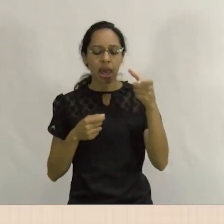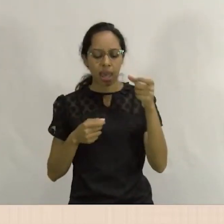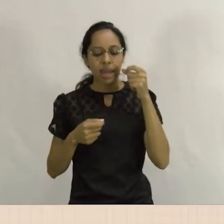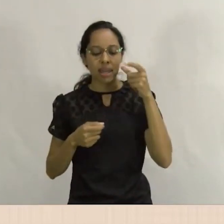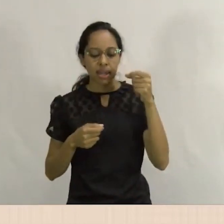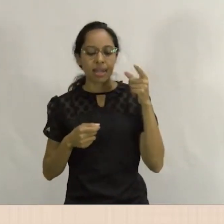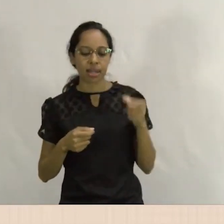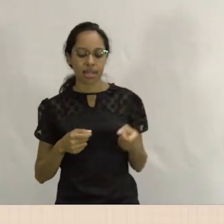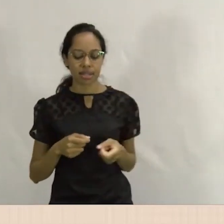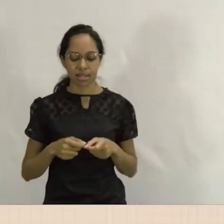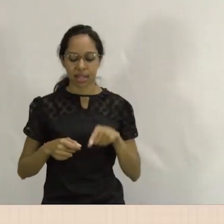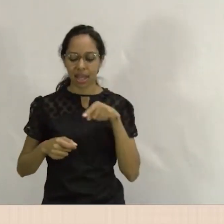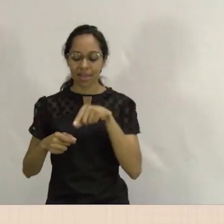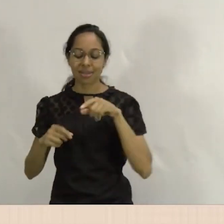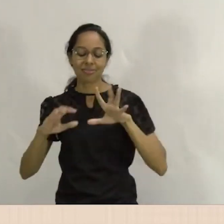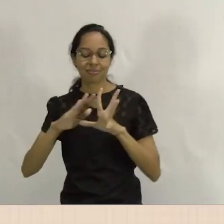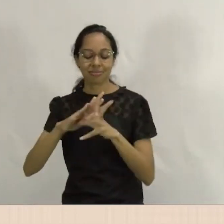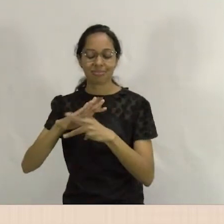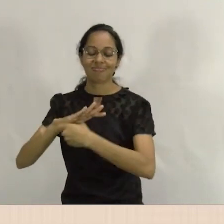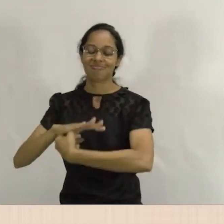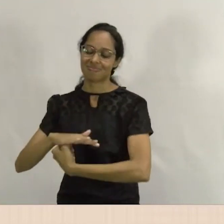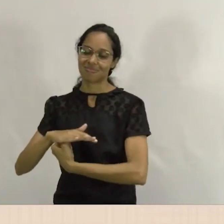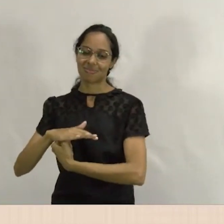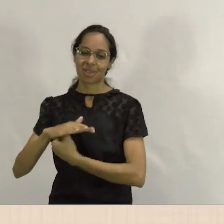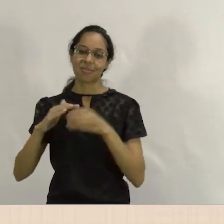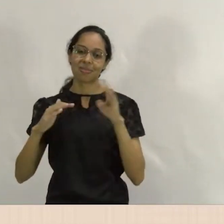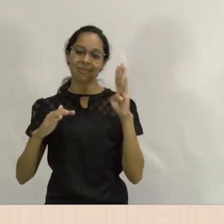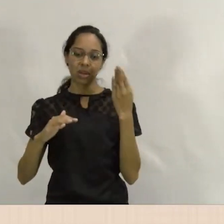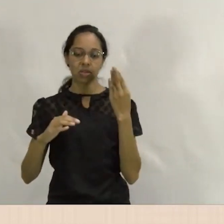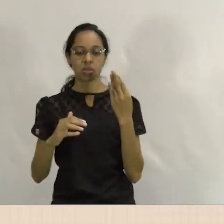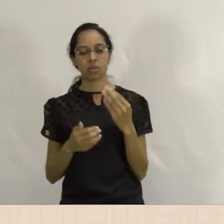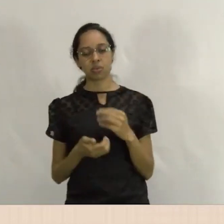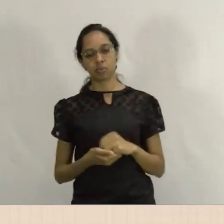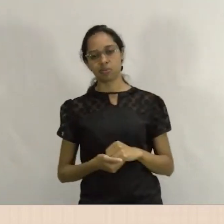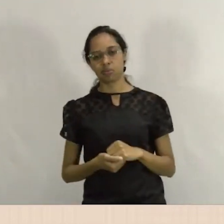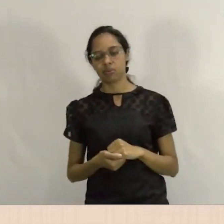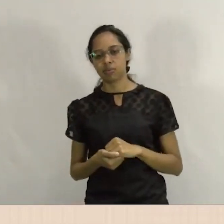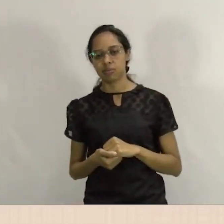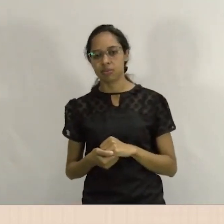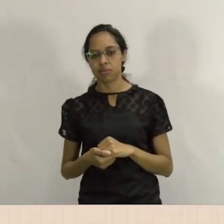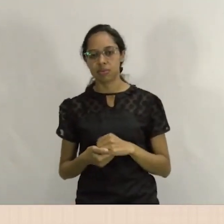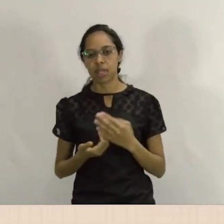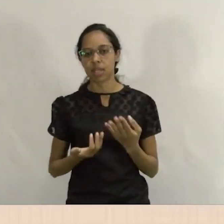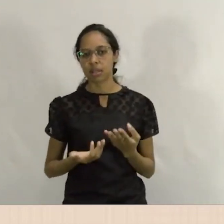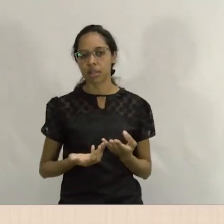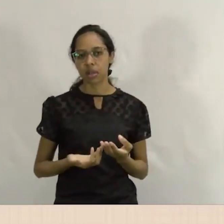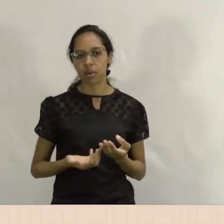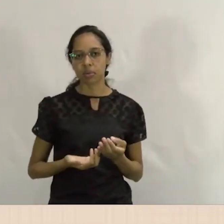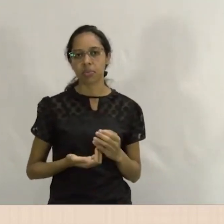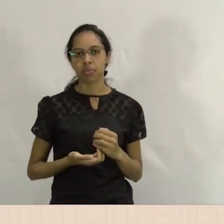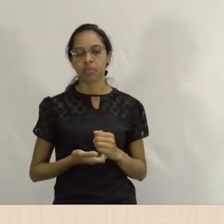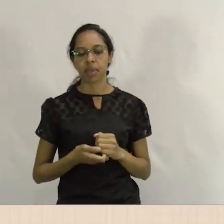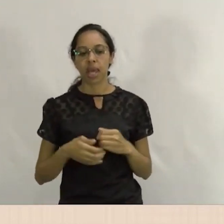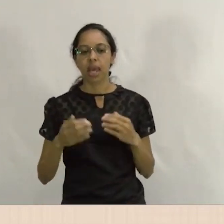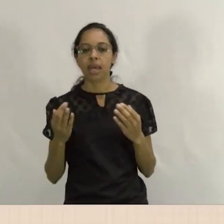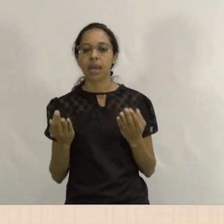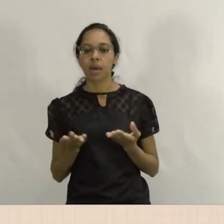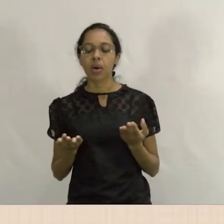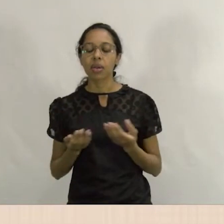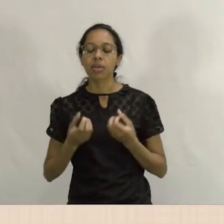esse é ladrão usado para falsos mestres. Irmãos, aí você pode entender que a palavra